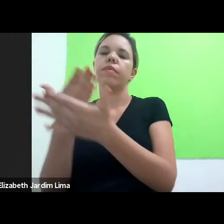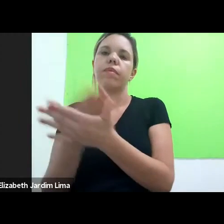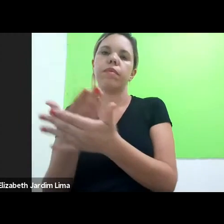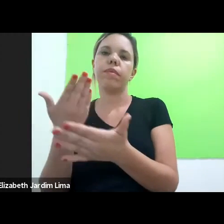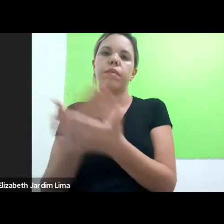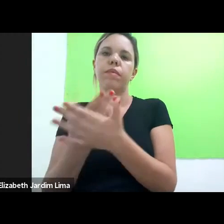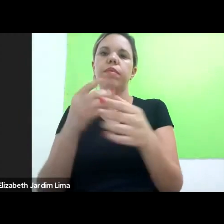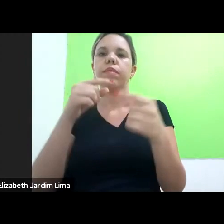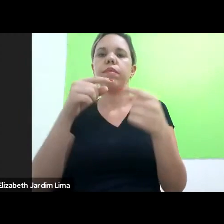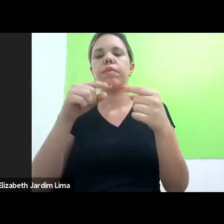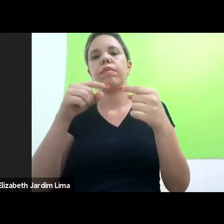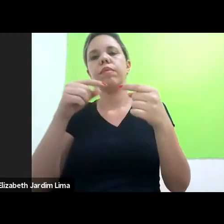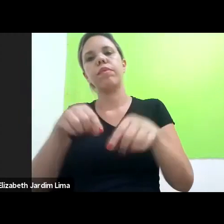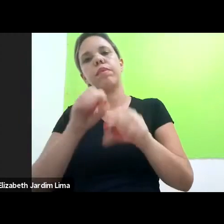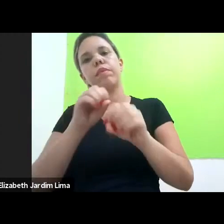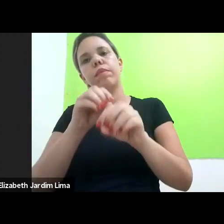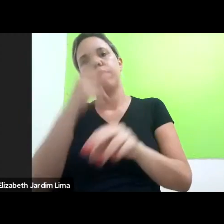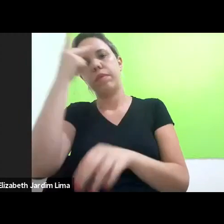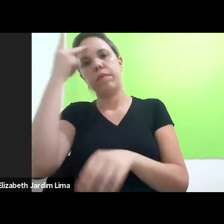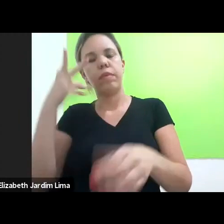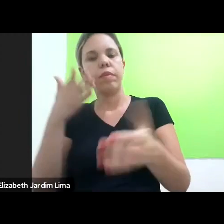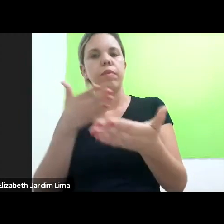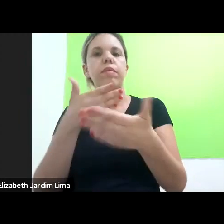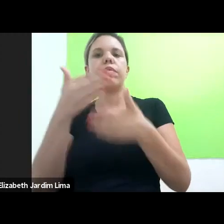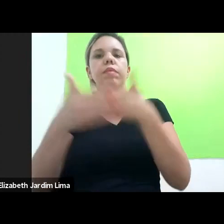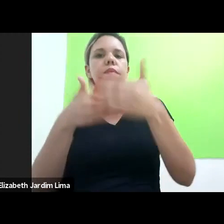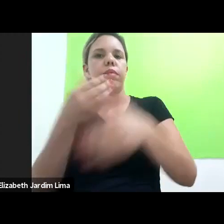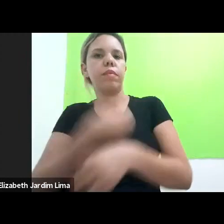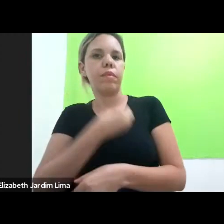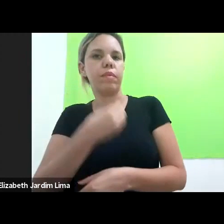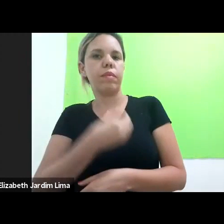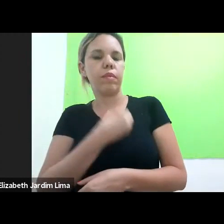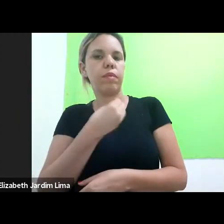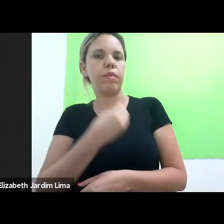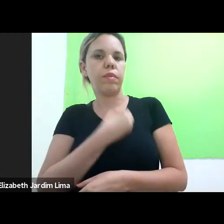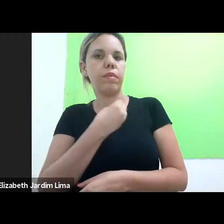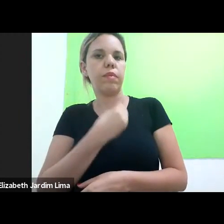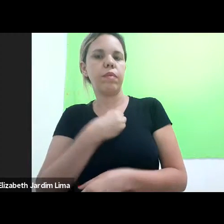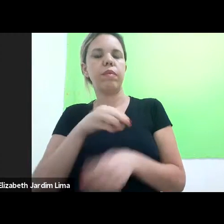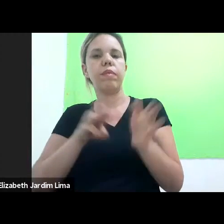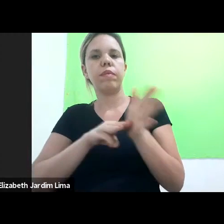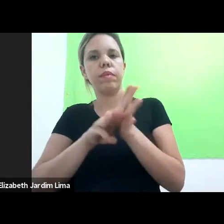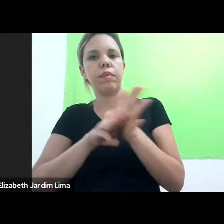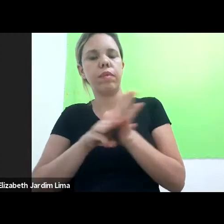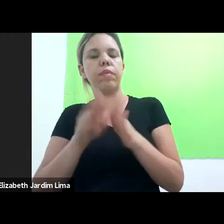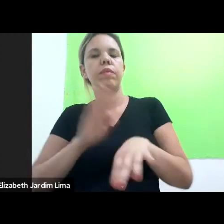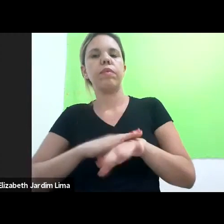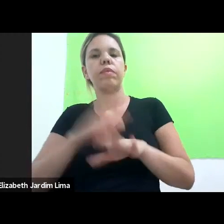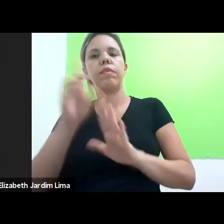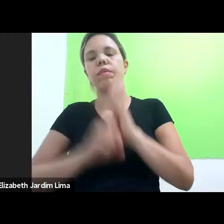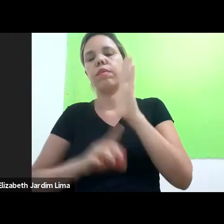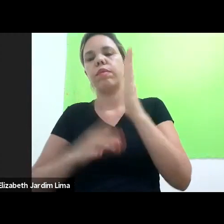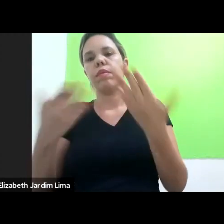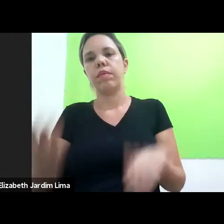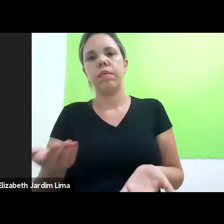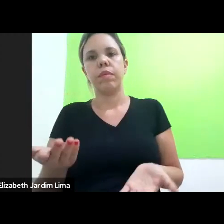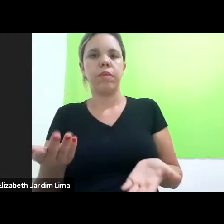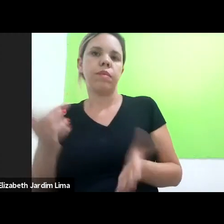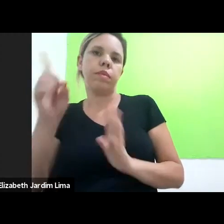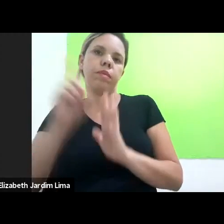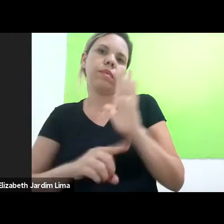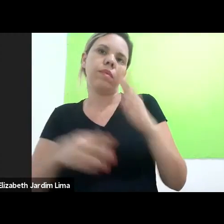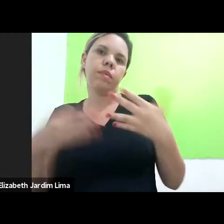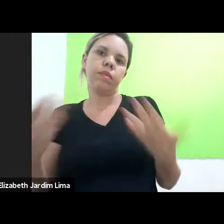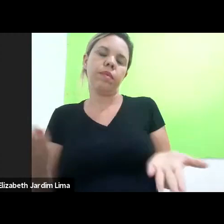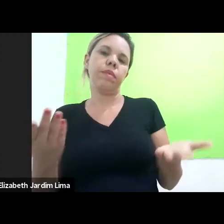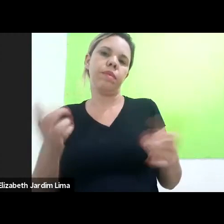civilista, né, que está ali estudando, passou a vida toda, né, centrado na ideologia de um direito, né, de um direito enquanto um